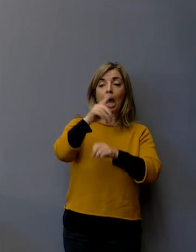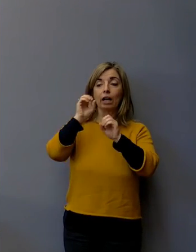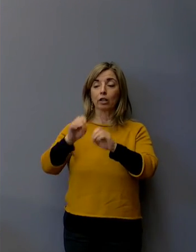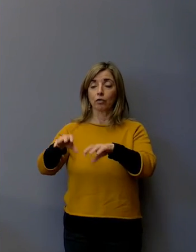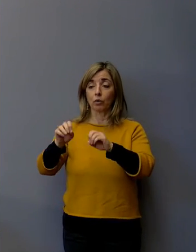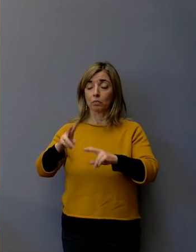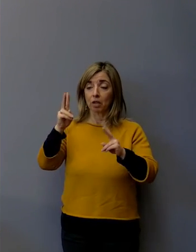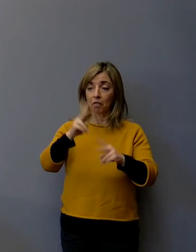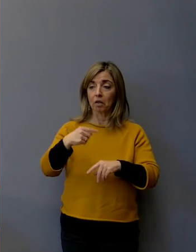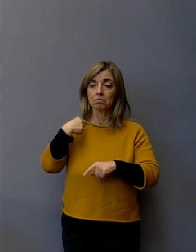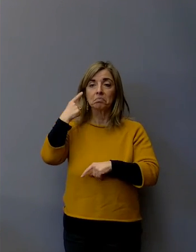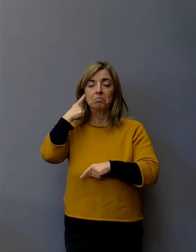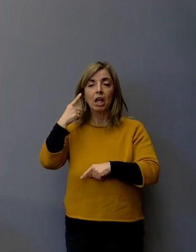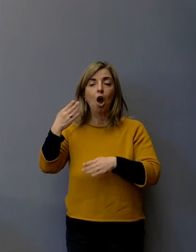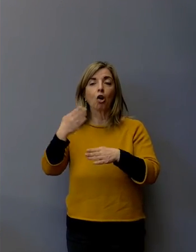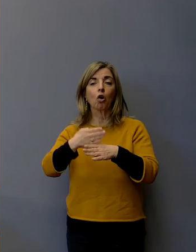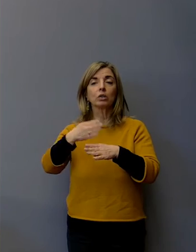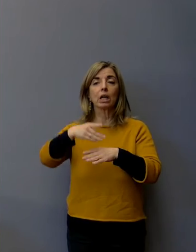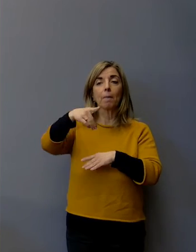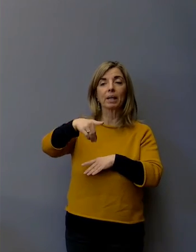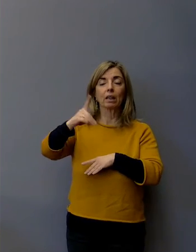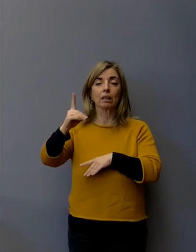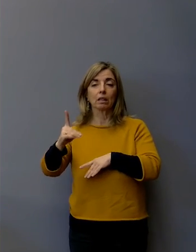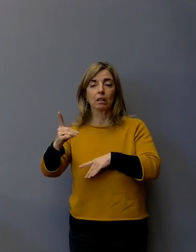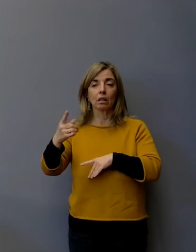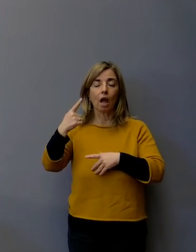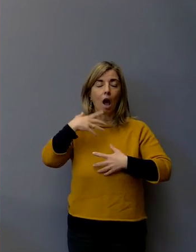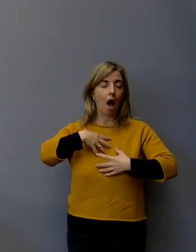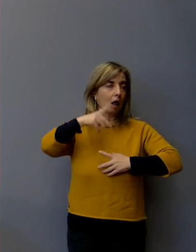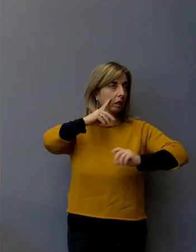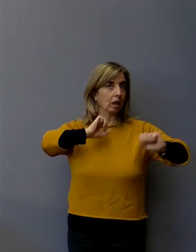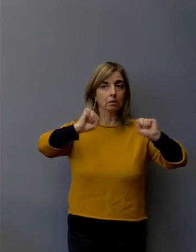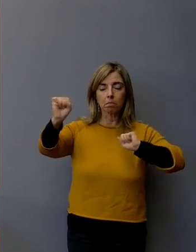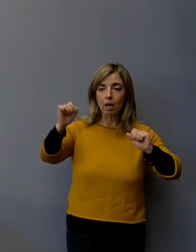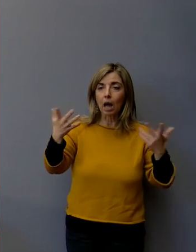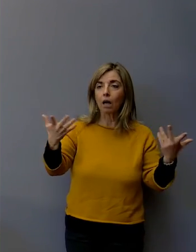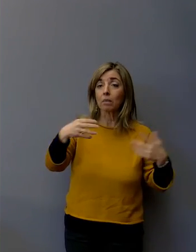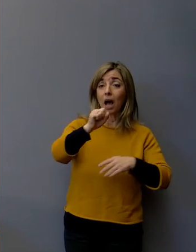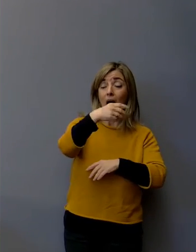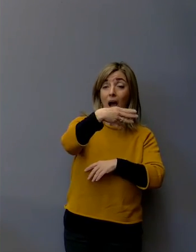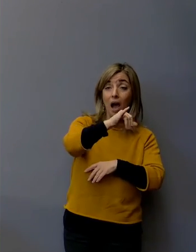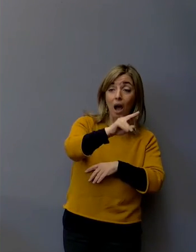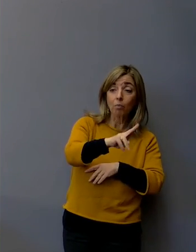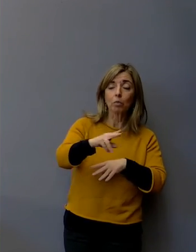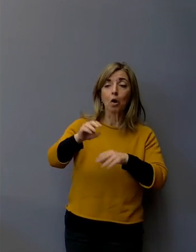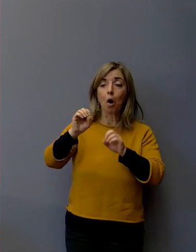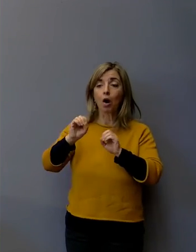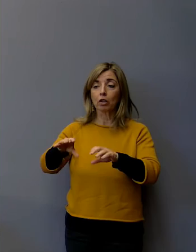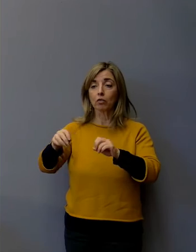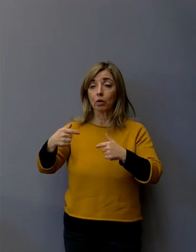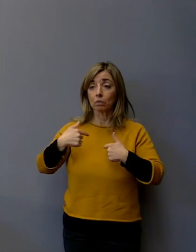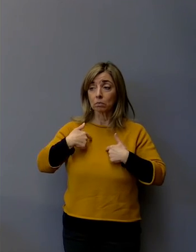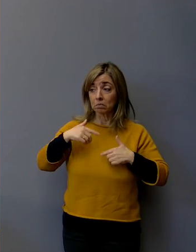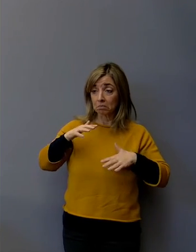che si stracciano le vesti di fronte a amiu e rifiuti a me fa rimanere perplesso ne siete responsabili